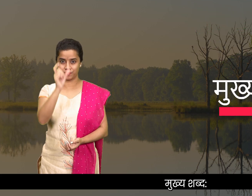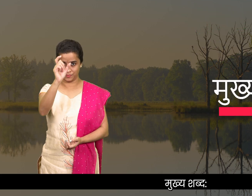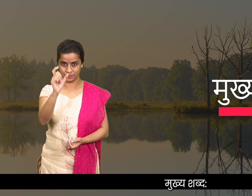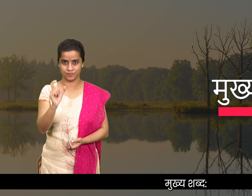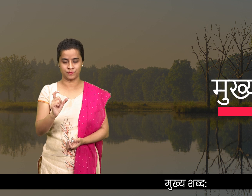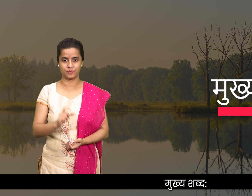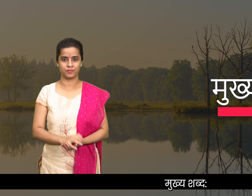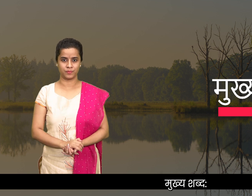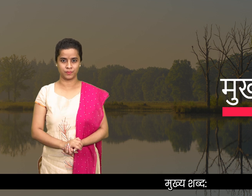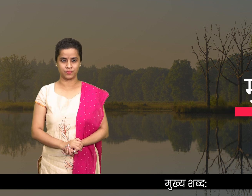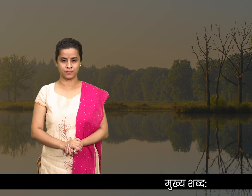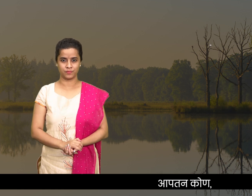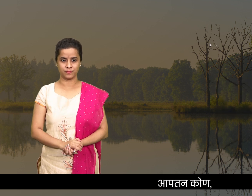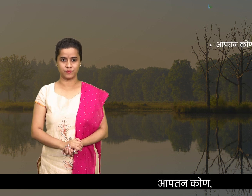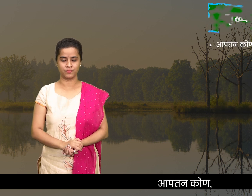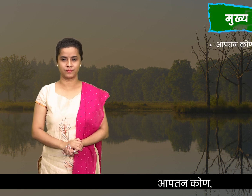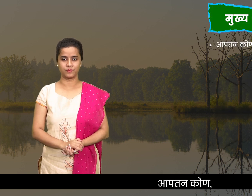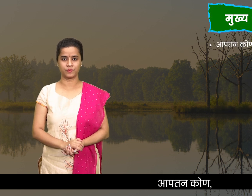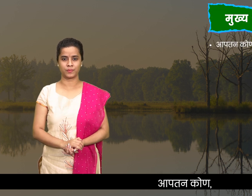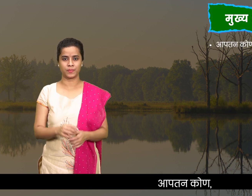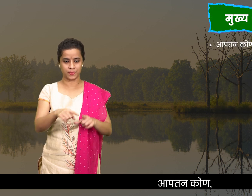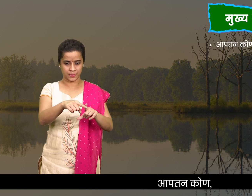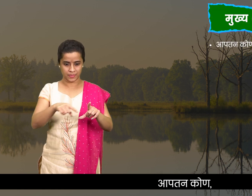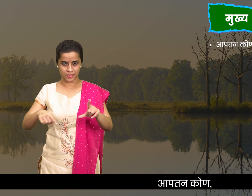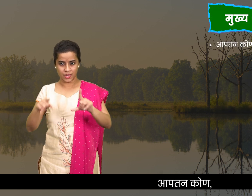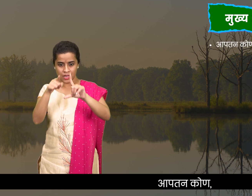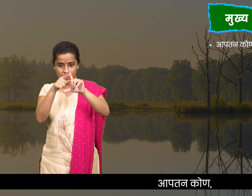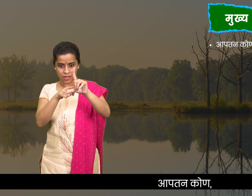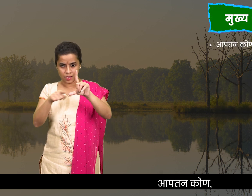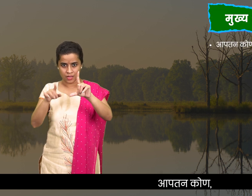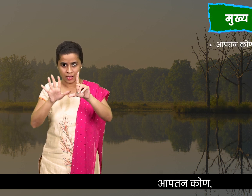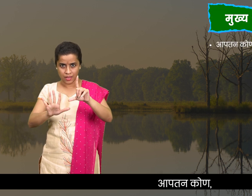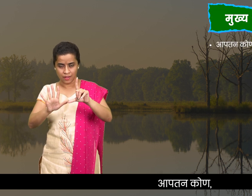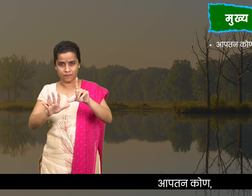मुख्य शब्द। आपतन कोण,